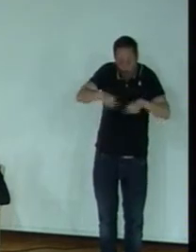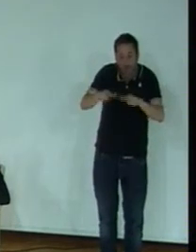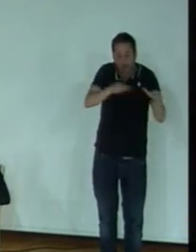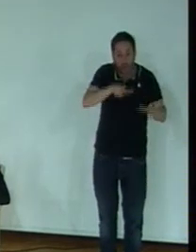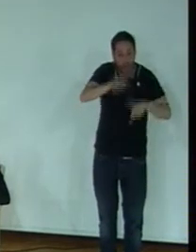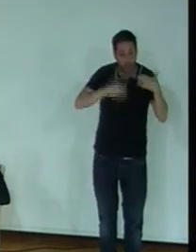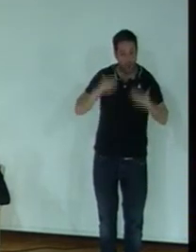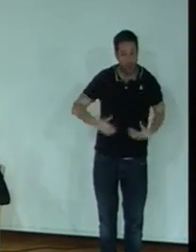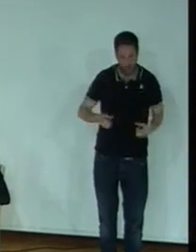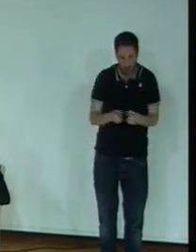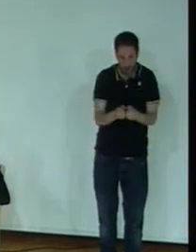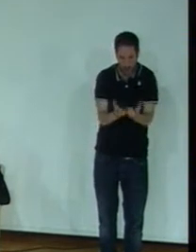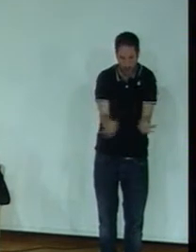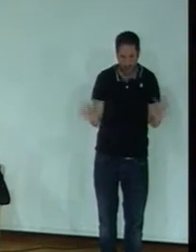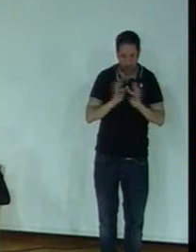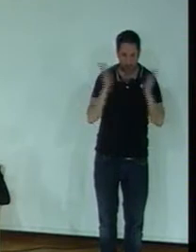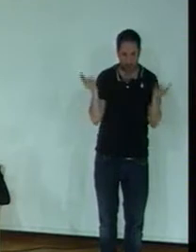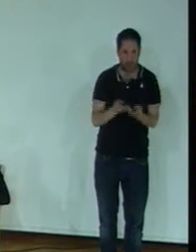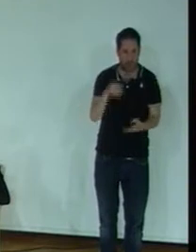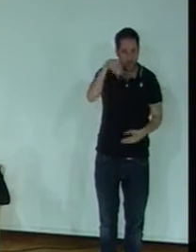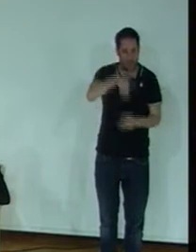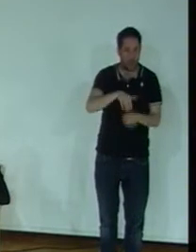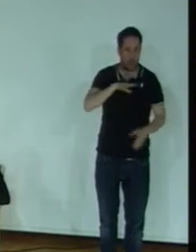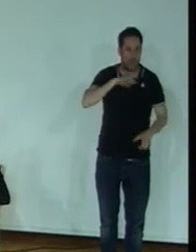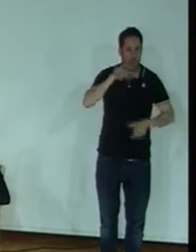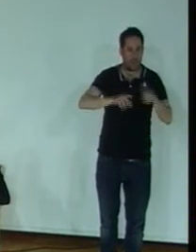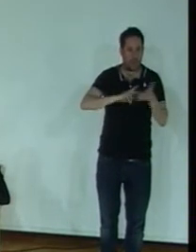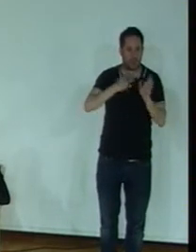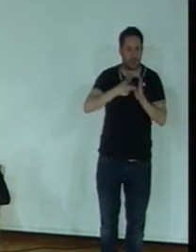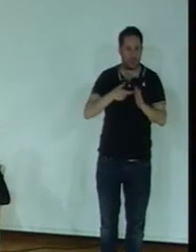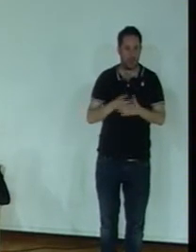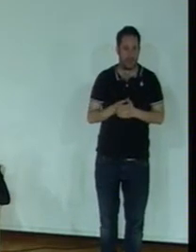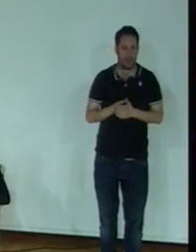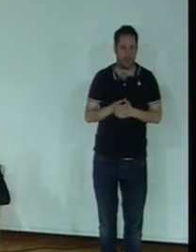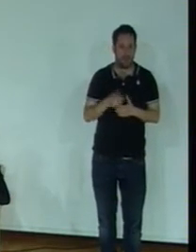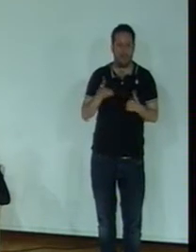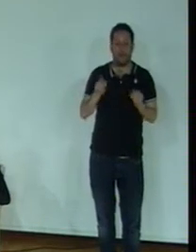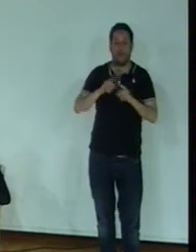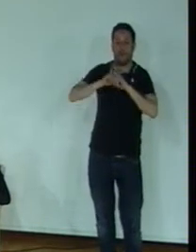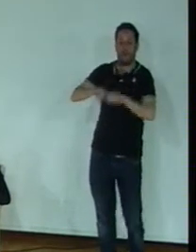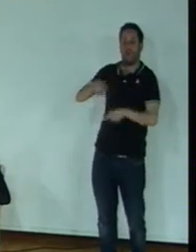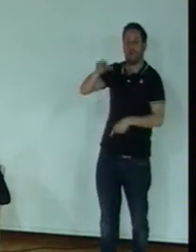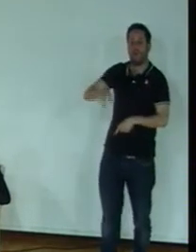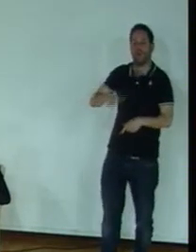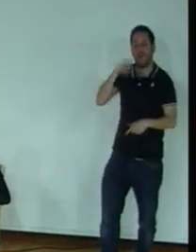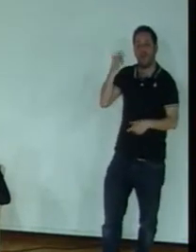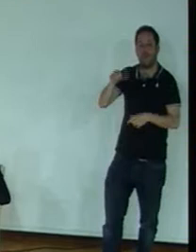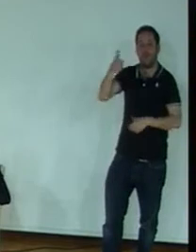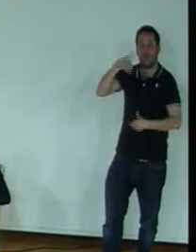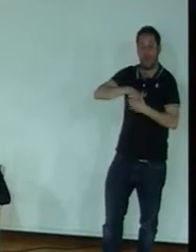de membres, et dans le lot, il y aura un technicien ». Et cet argument avait été souvent cité par Cazeneuve lors des discussions sur la